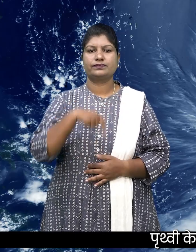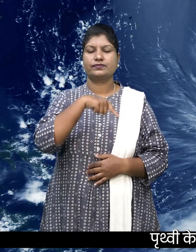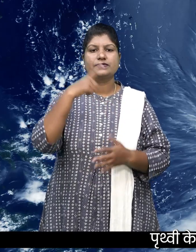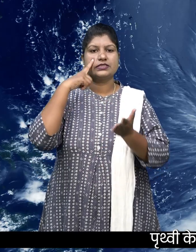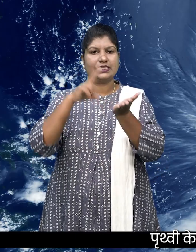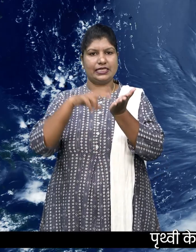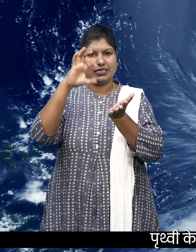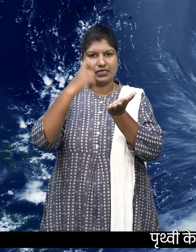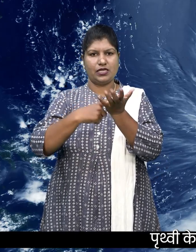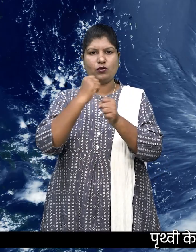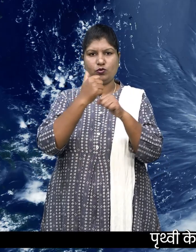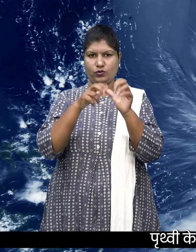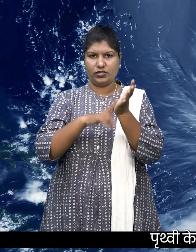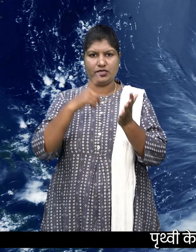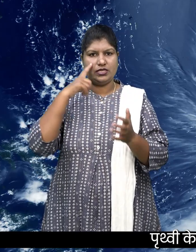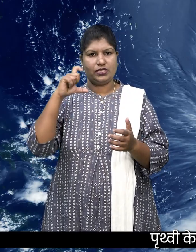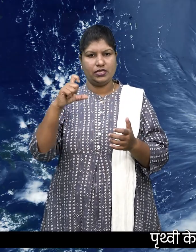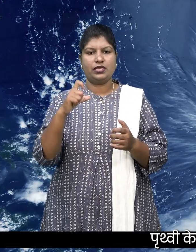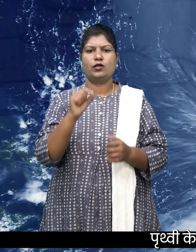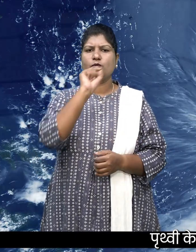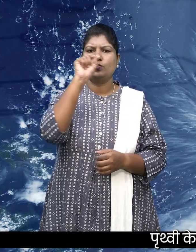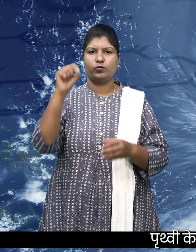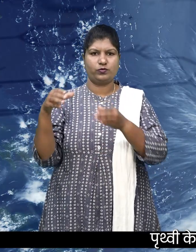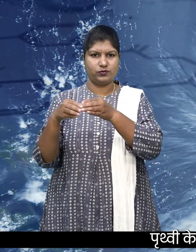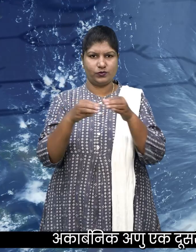पृथ्वी के और अधिक ठंडा होने के साथ